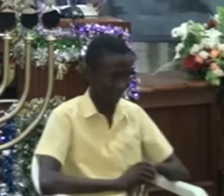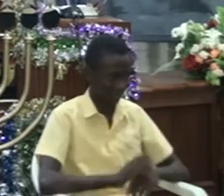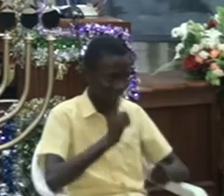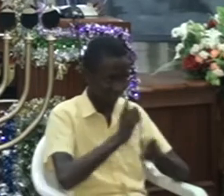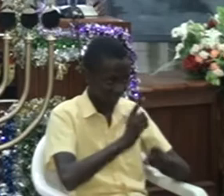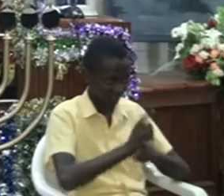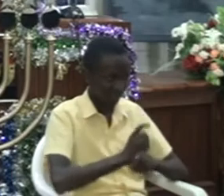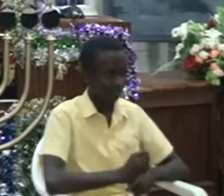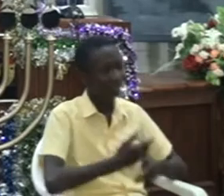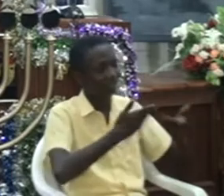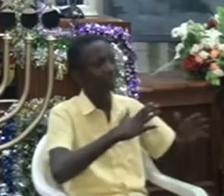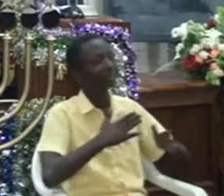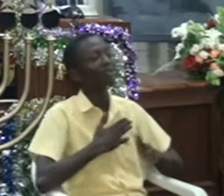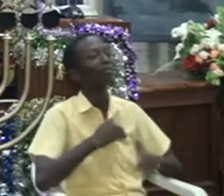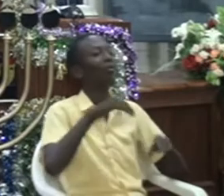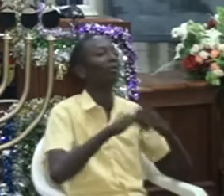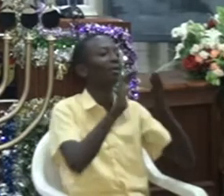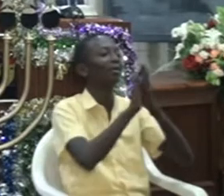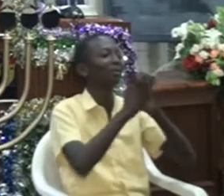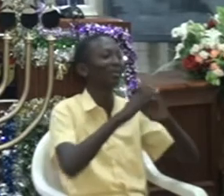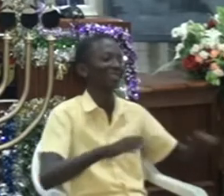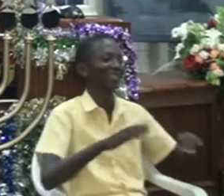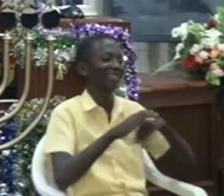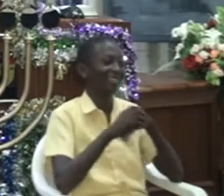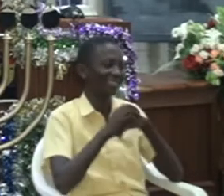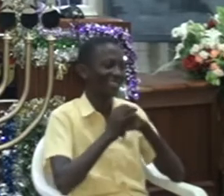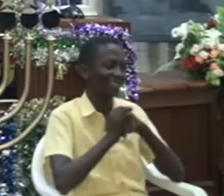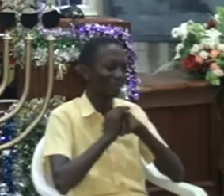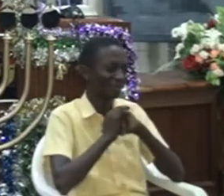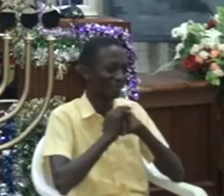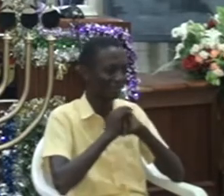Laisse-moi tranquille. Uniache na ukimya.